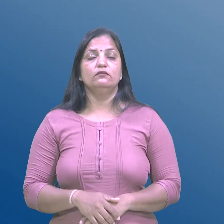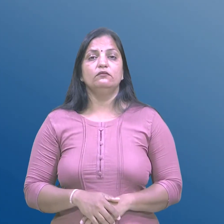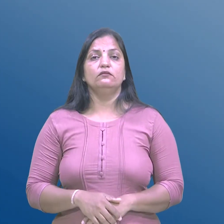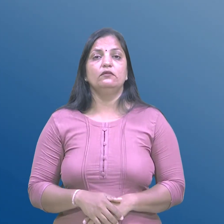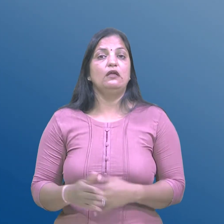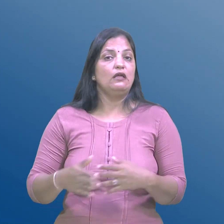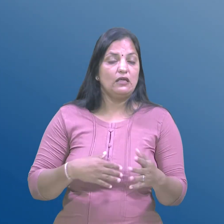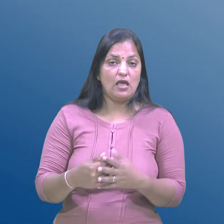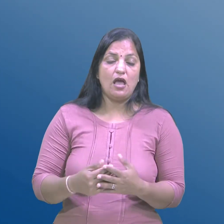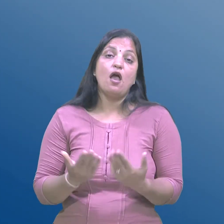અથવા તો બનવાની શક્યતા છે,